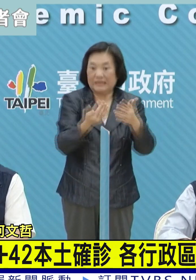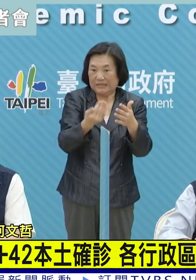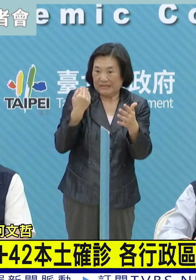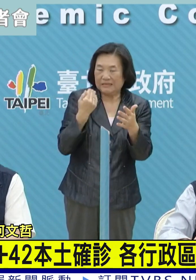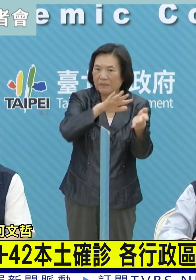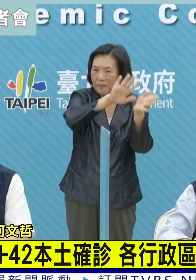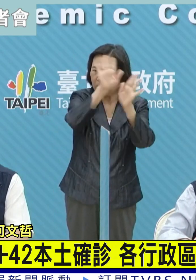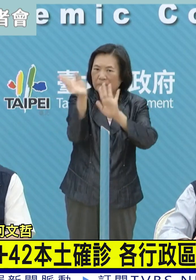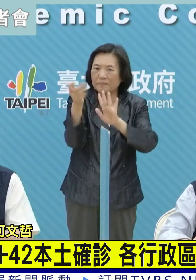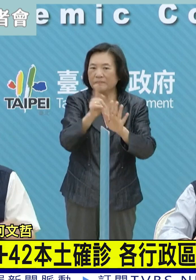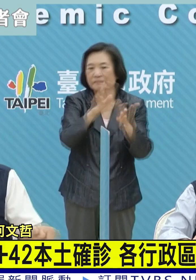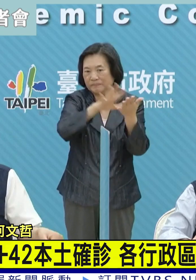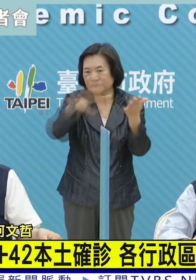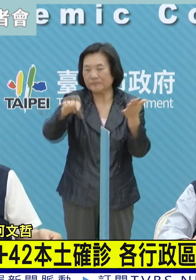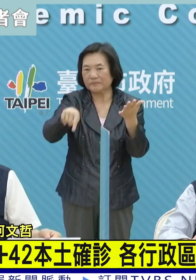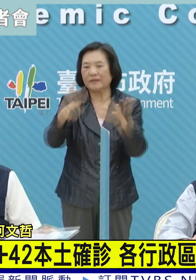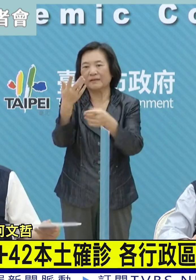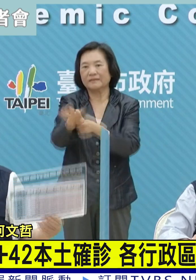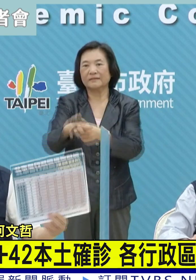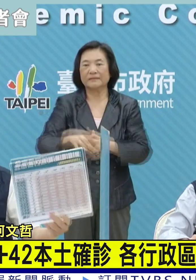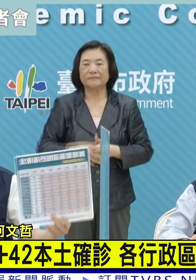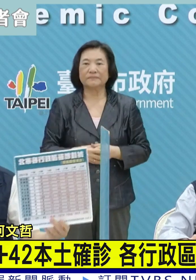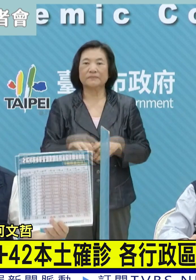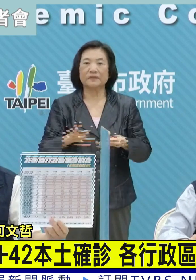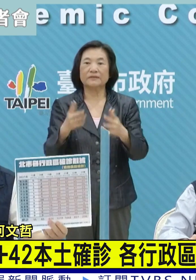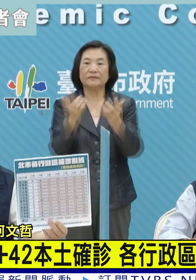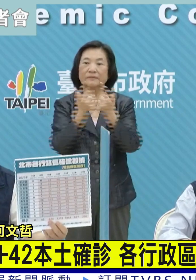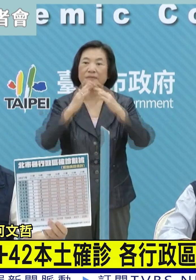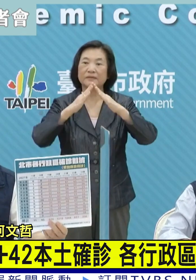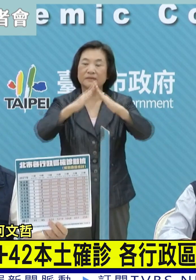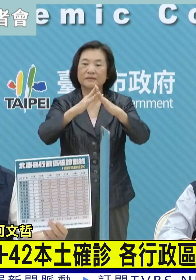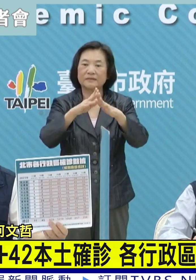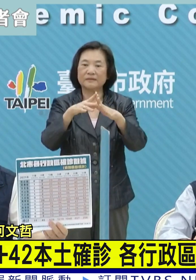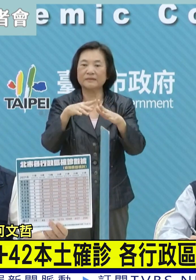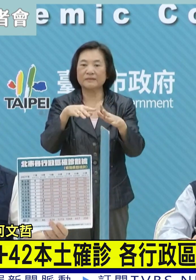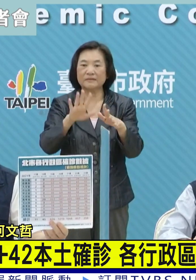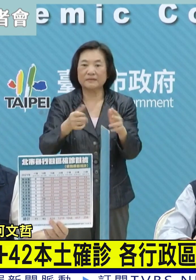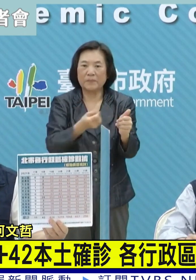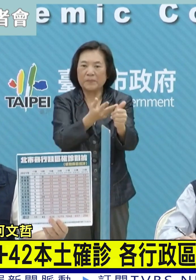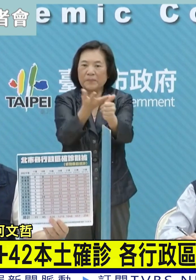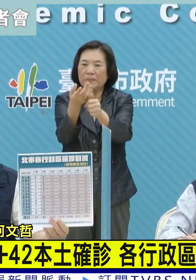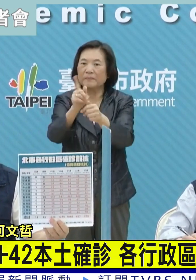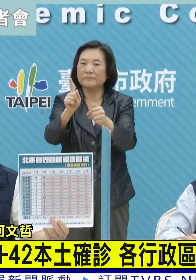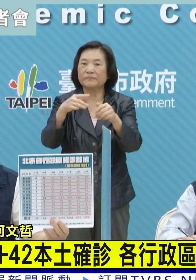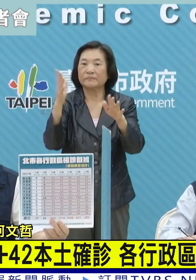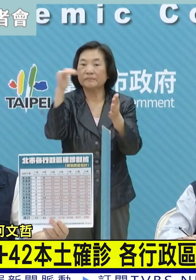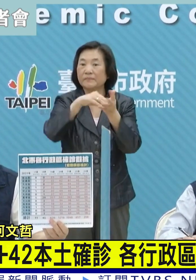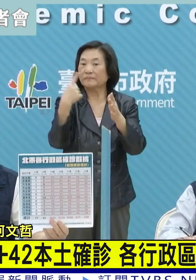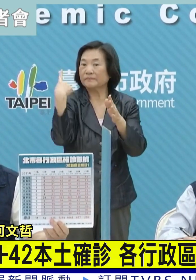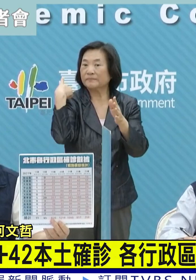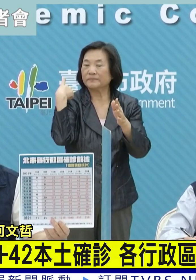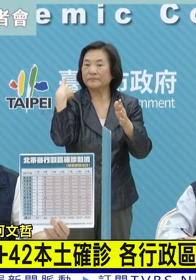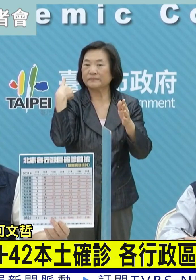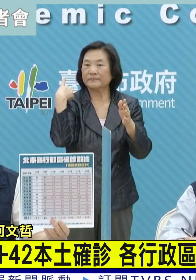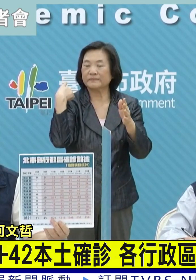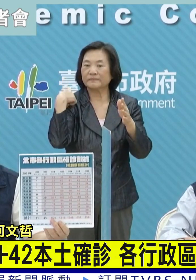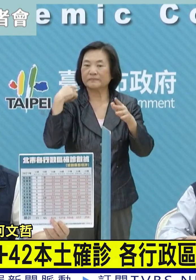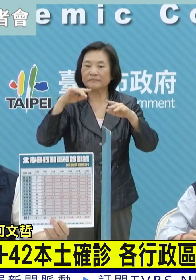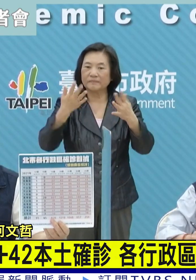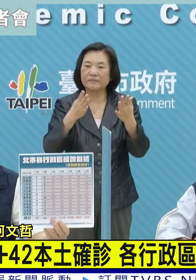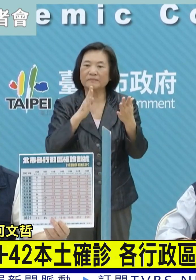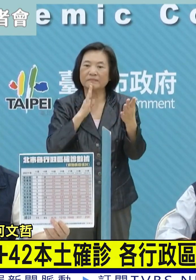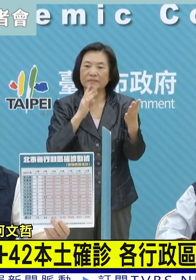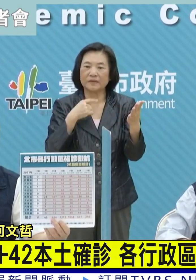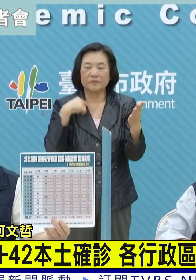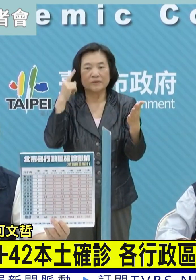之前也讲过哈，也不要被那个死亡人数吓到啊，因为这个通常它是一个比较